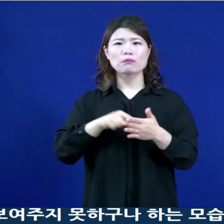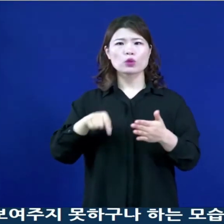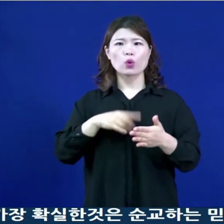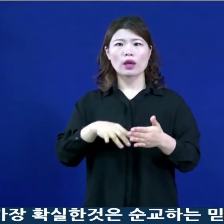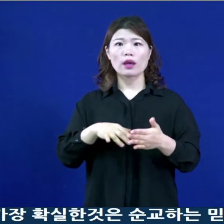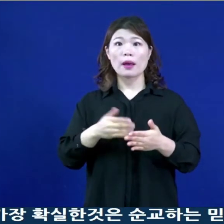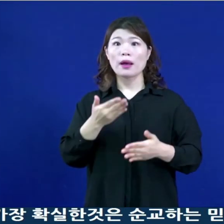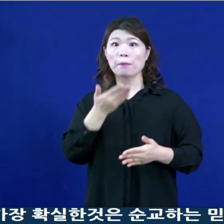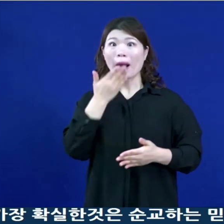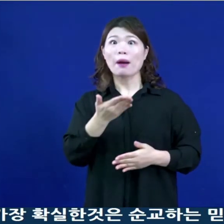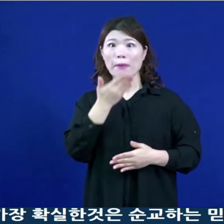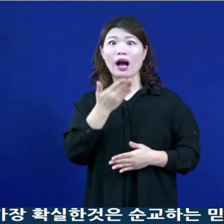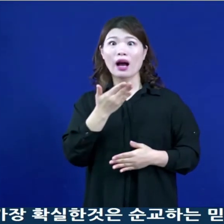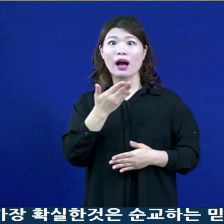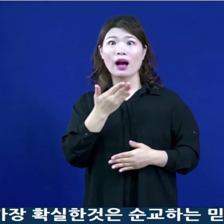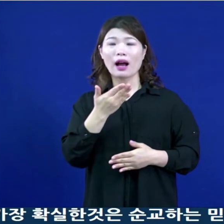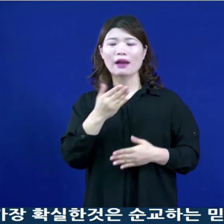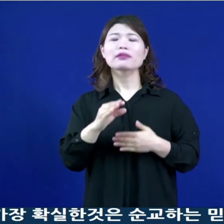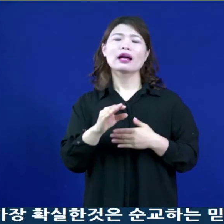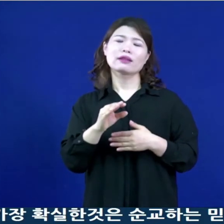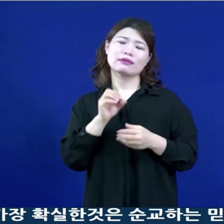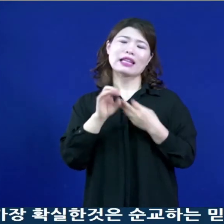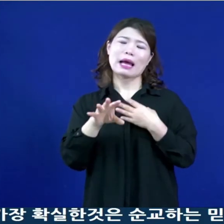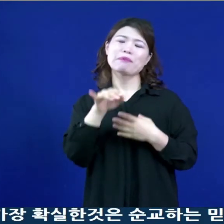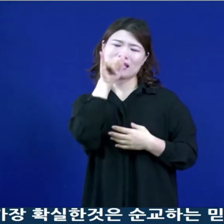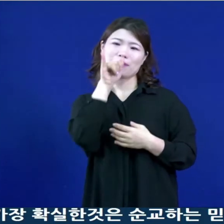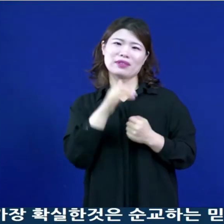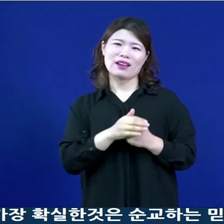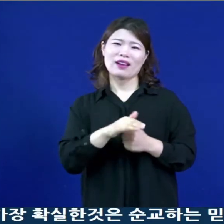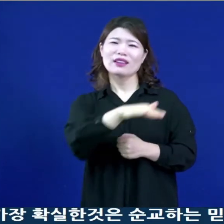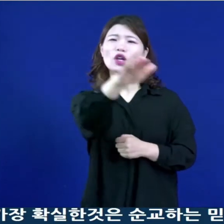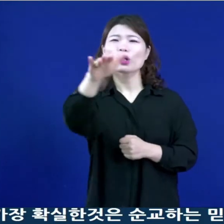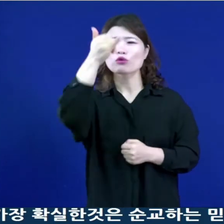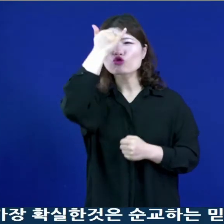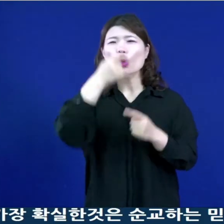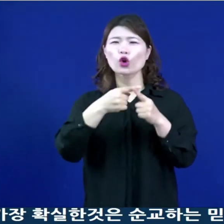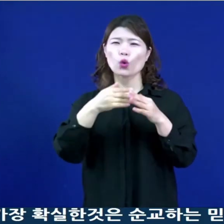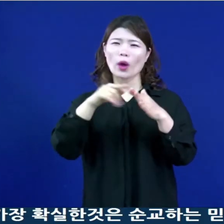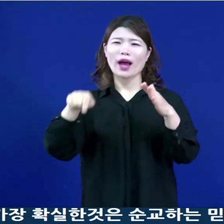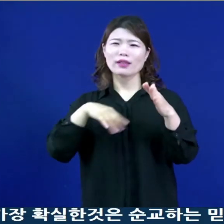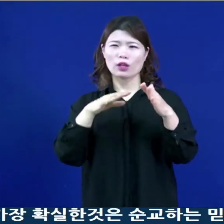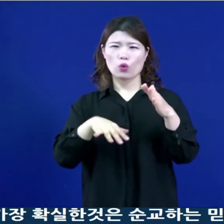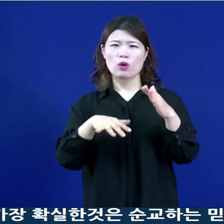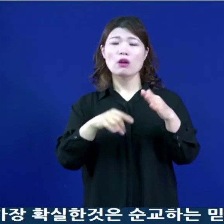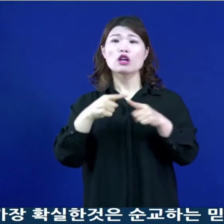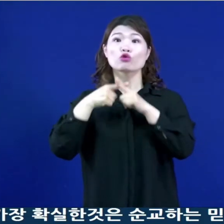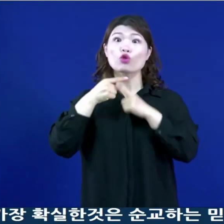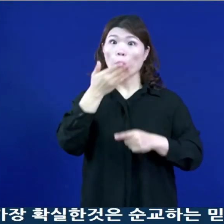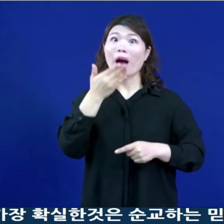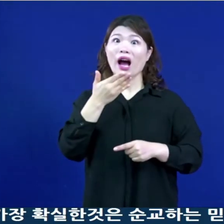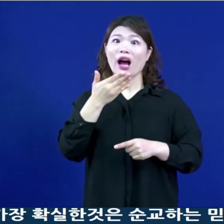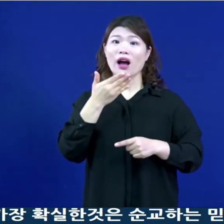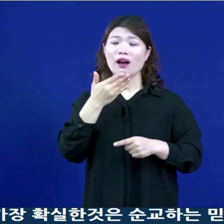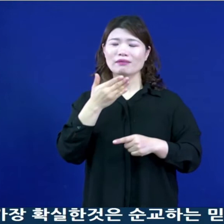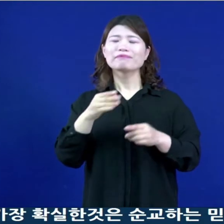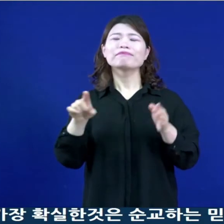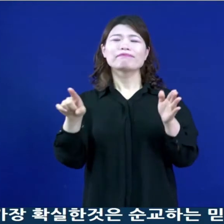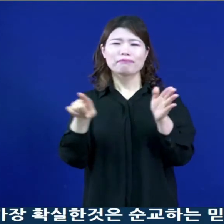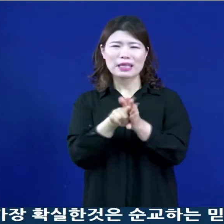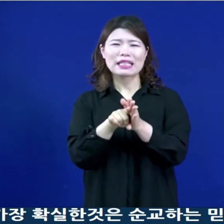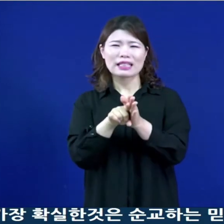라고 답하시는 분들이 있습니다. 저는 우리 충영교회 안에도 그런 성도님들이 있을 것이라고 믿고